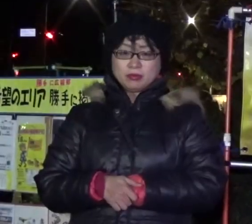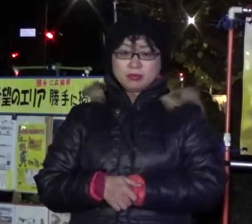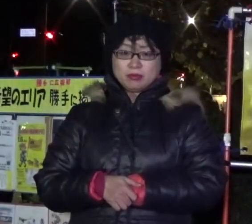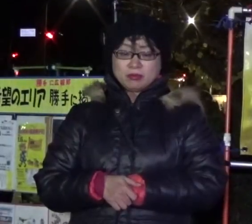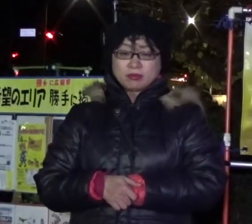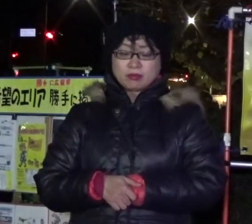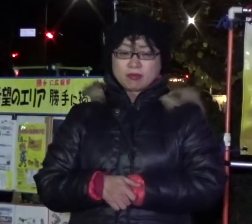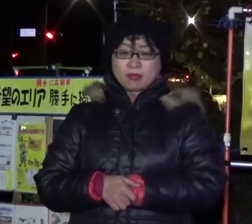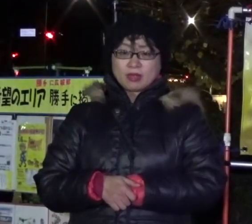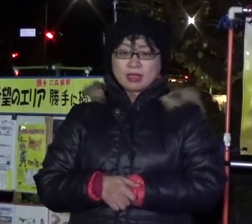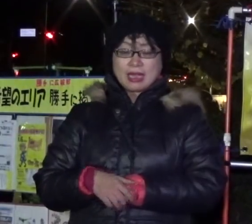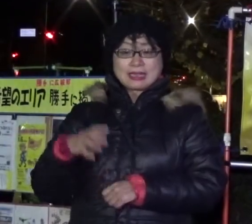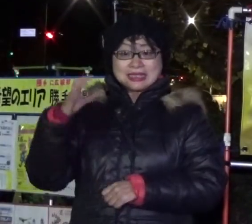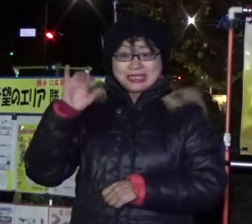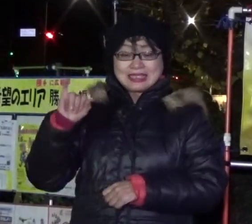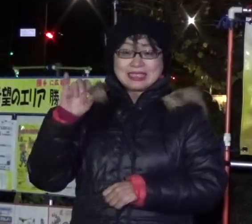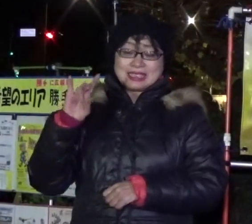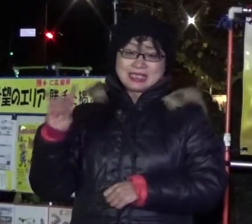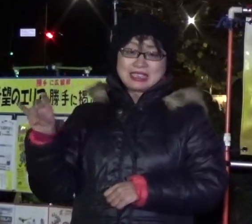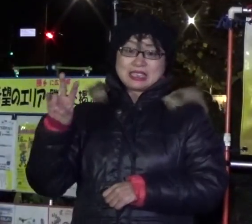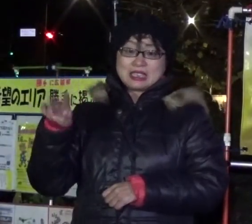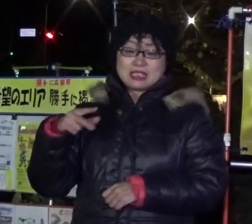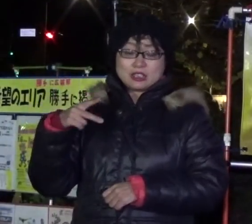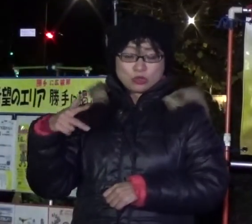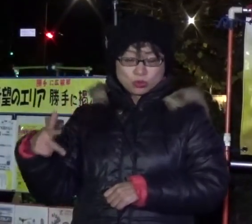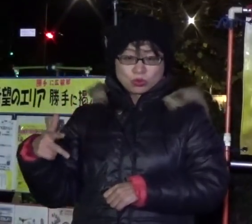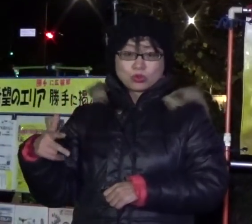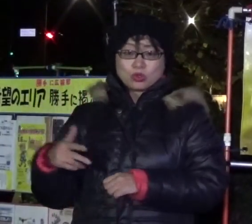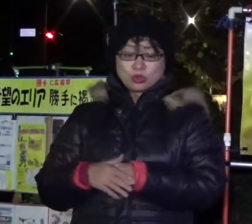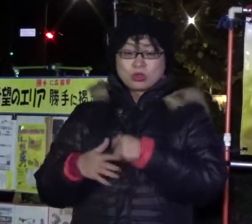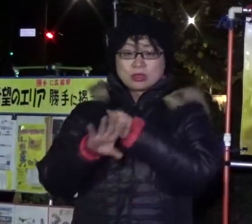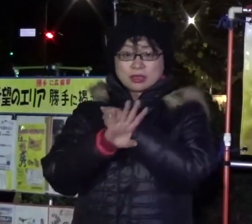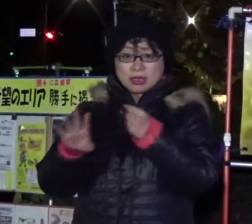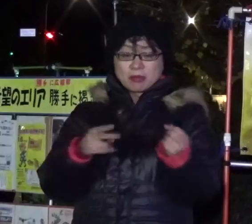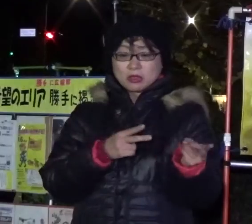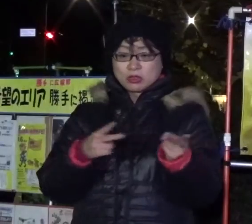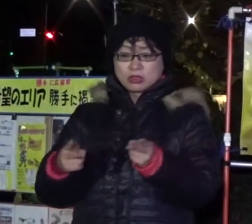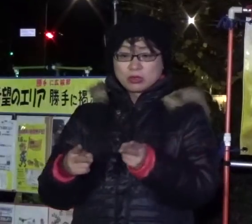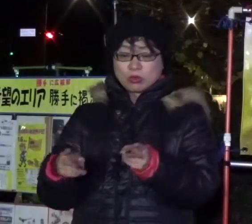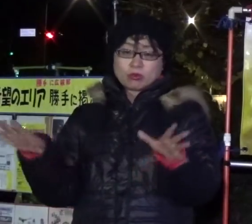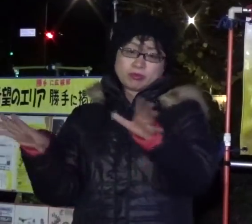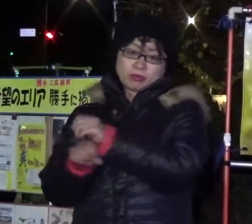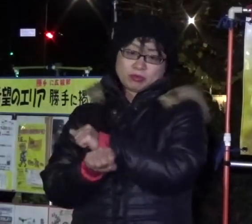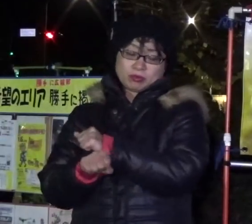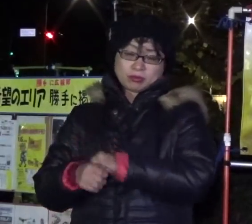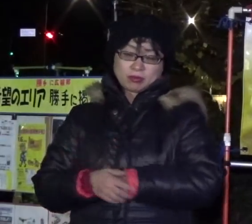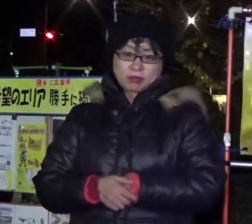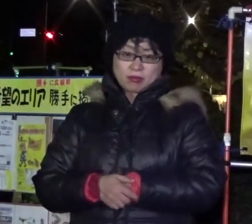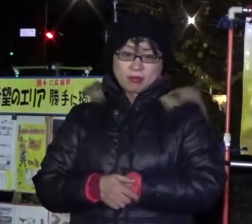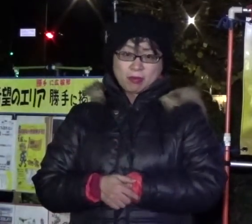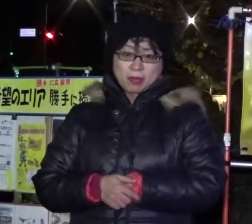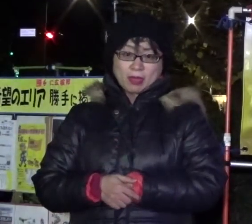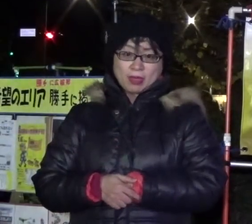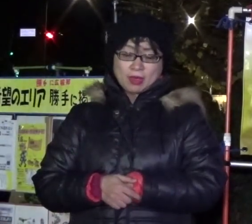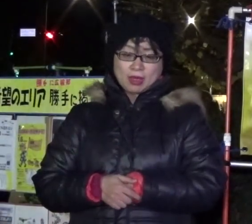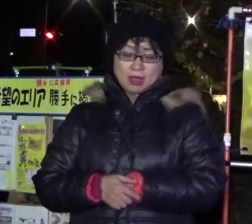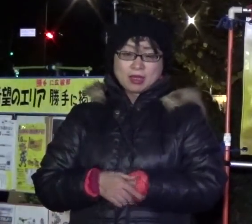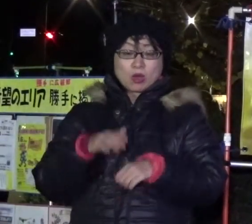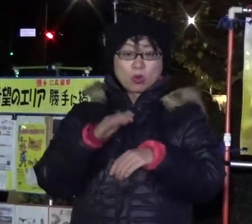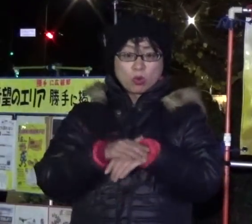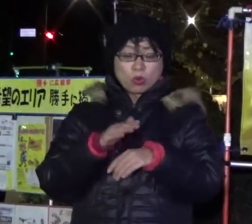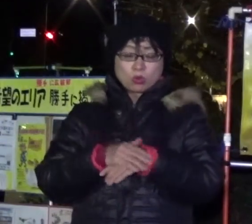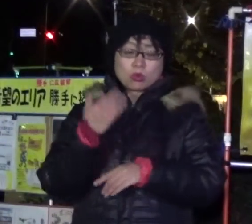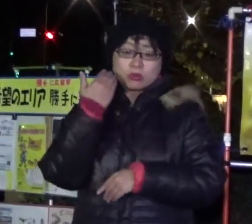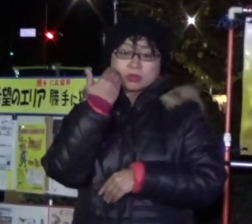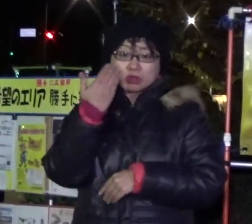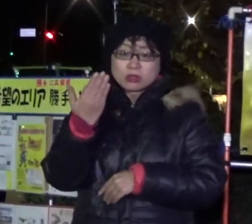だからイギリスでも原発事業を頓挫しようとしてるでしょ。私原廃法の審議に、質疑に立